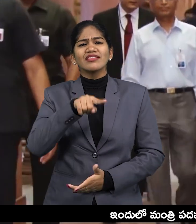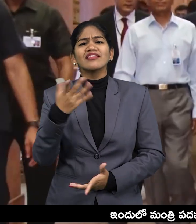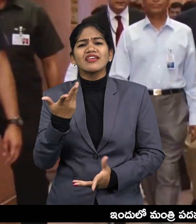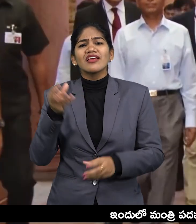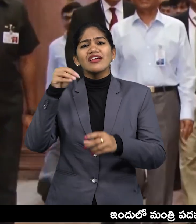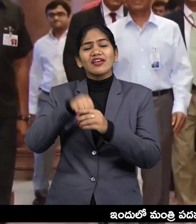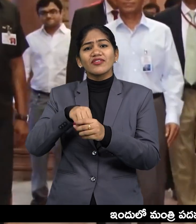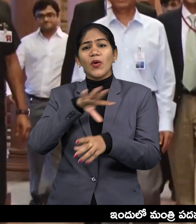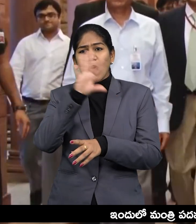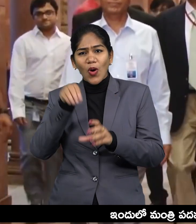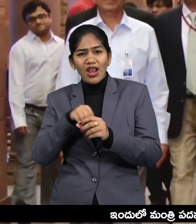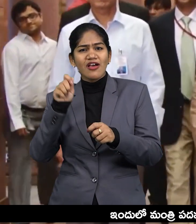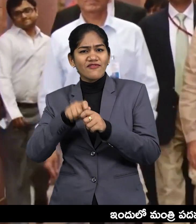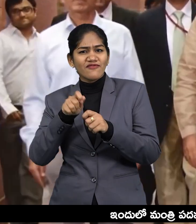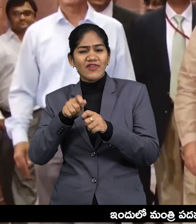కేటాయించబడతాయి.